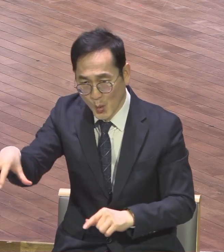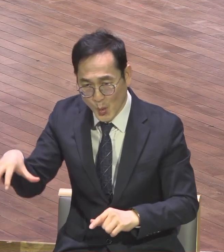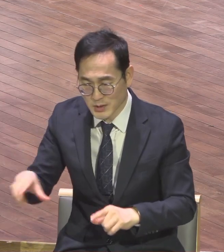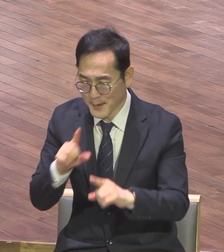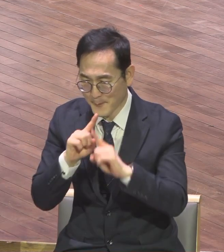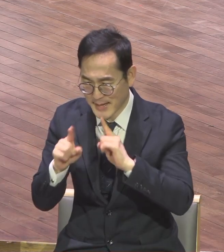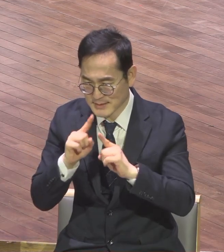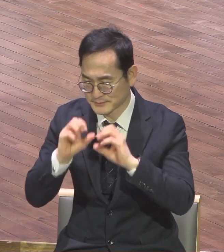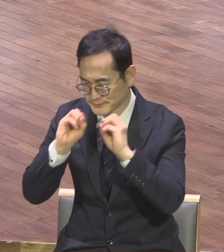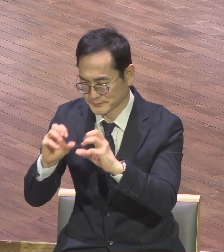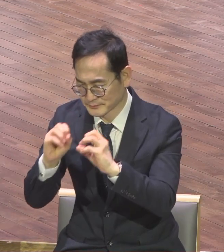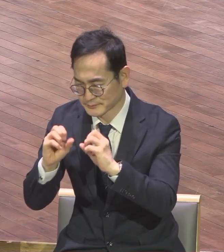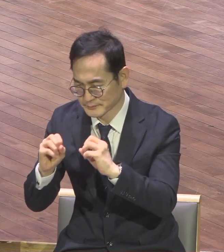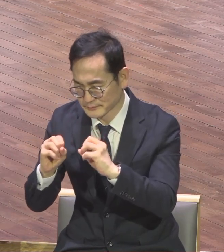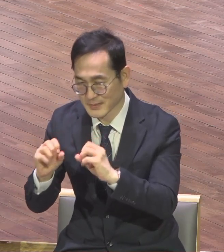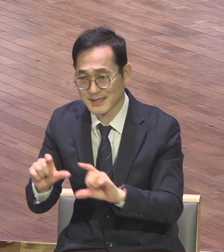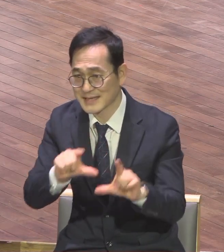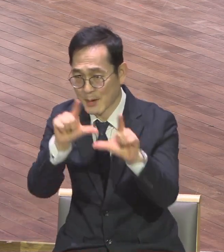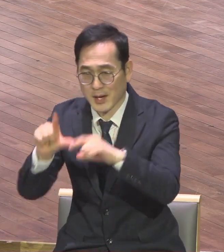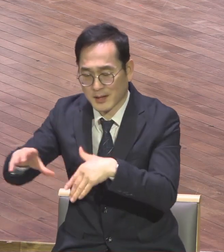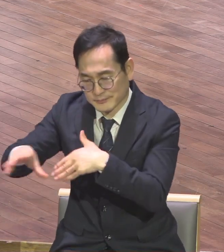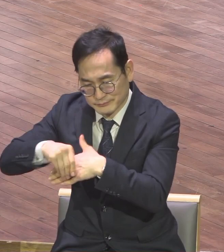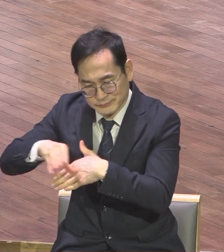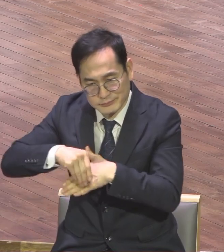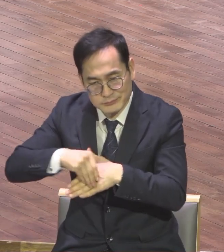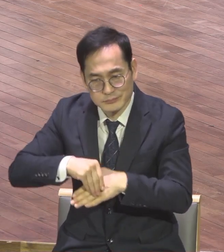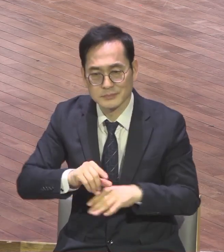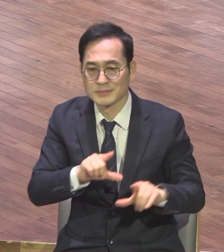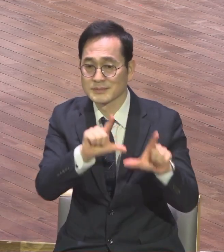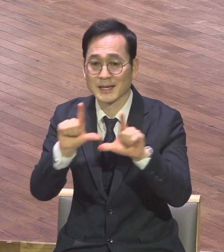된다. CVDIP예요.